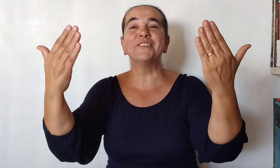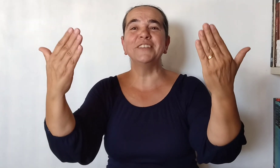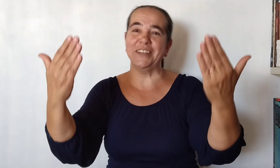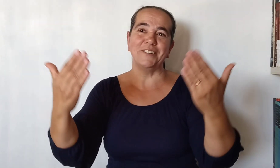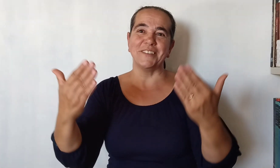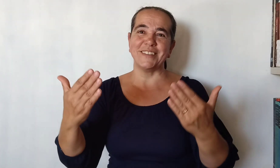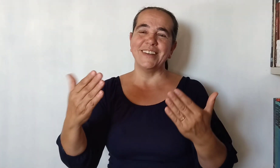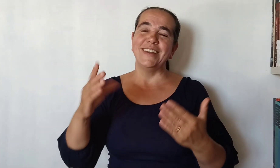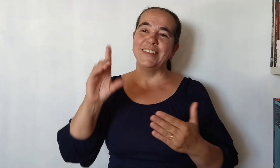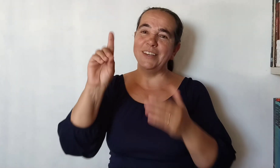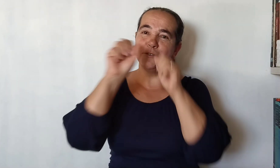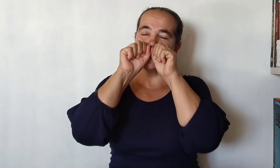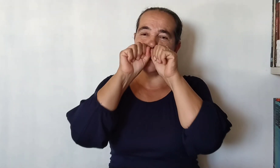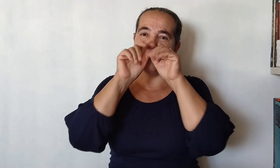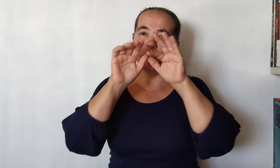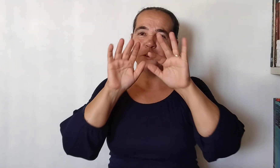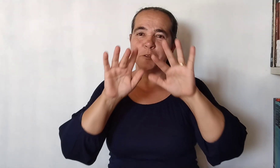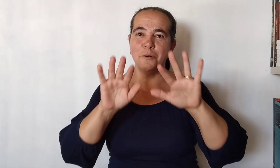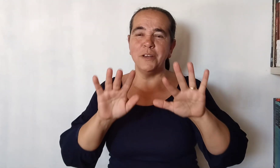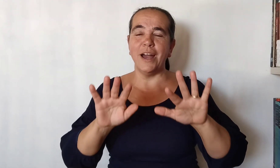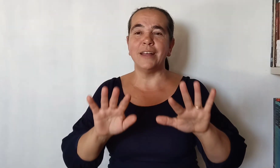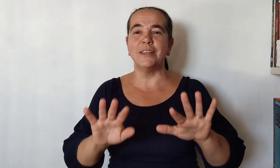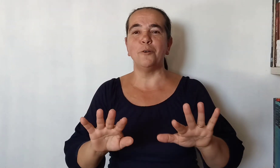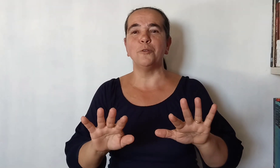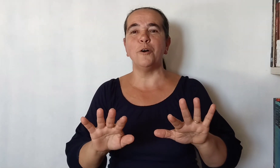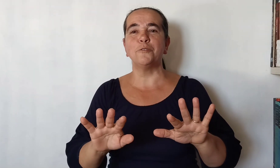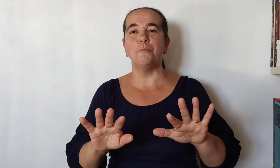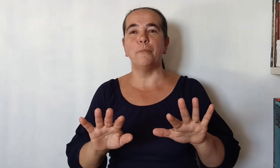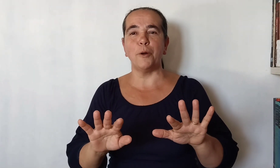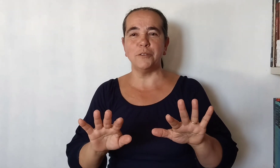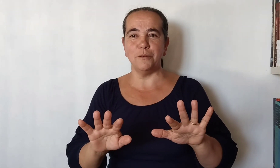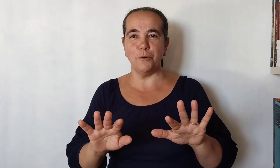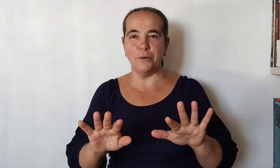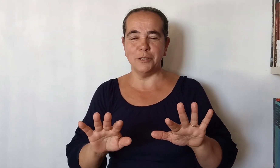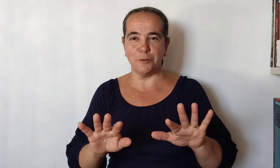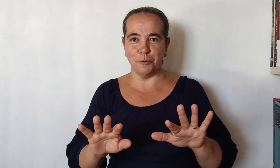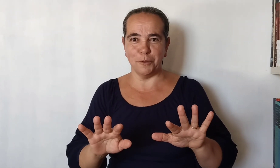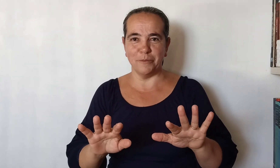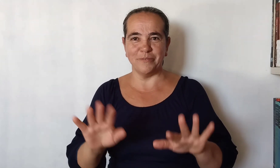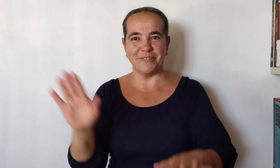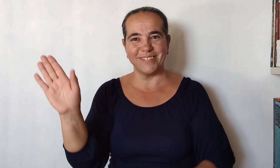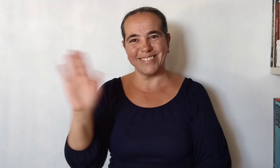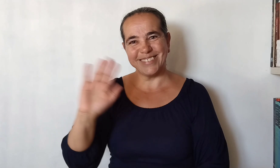trigos de Deus. Deus abençoe. Até o nosso próximo estudo.